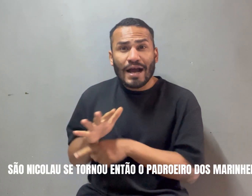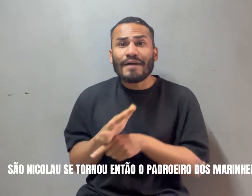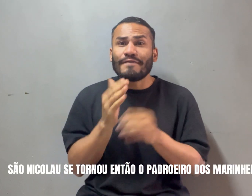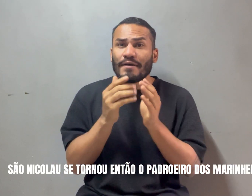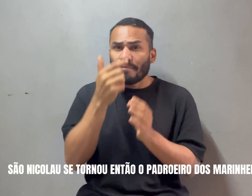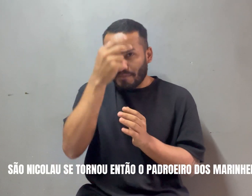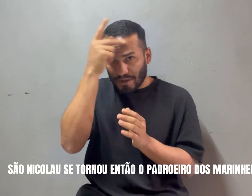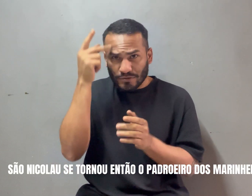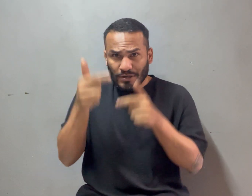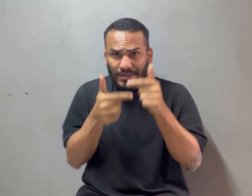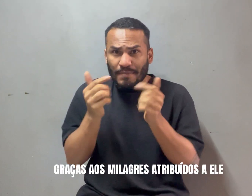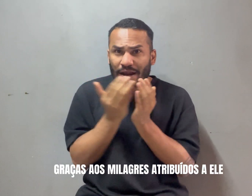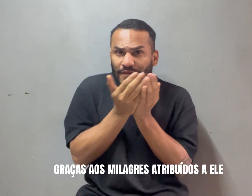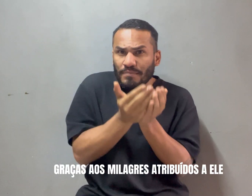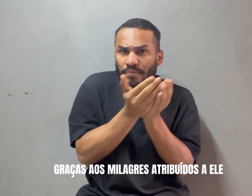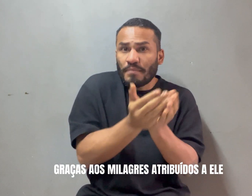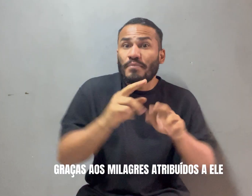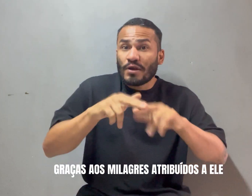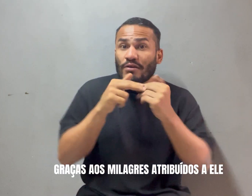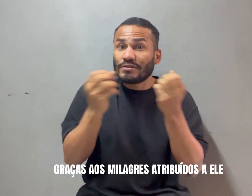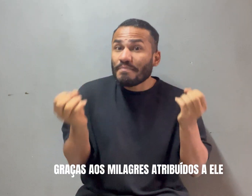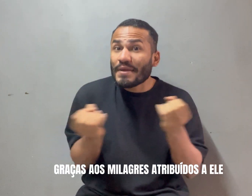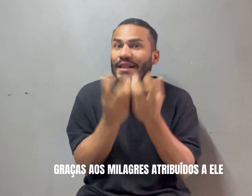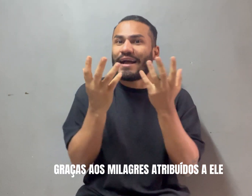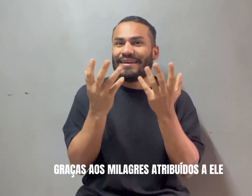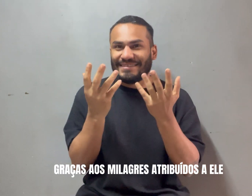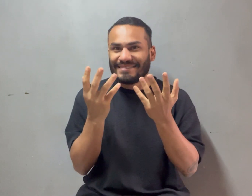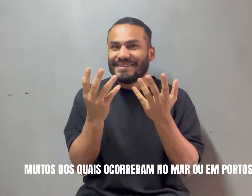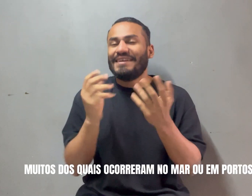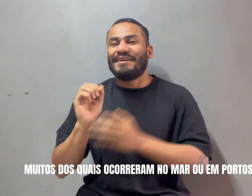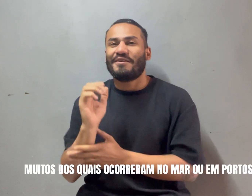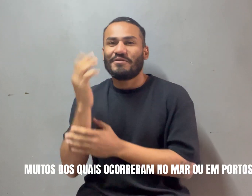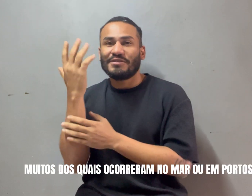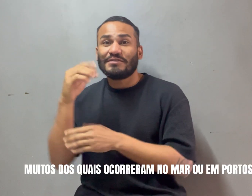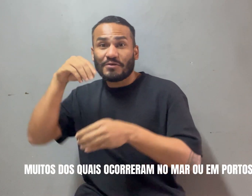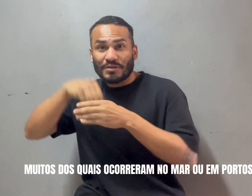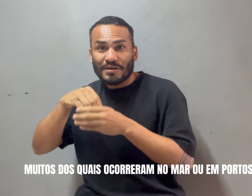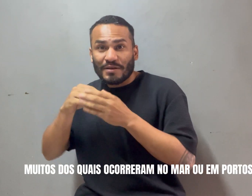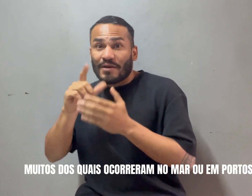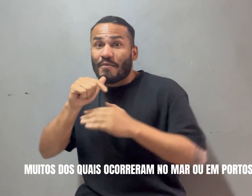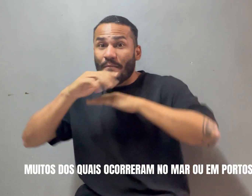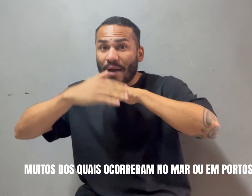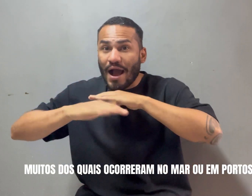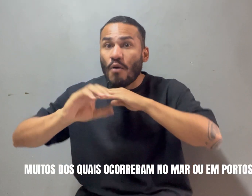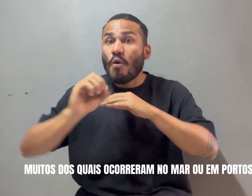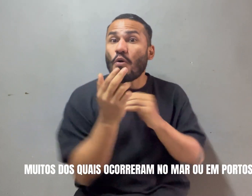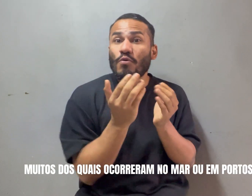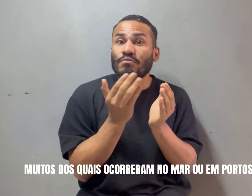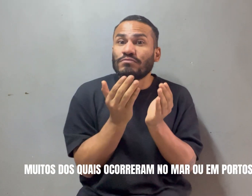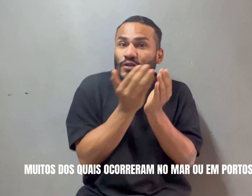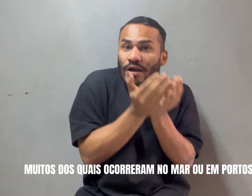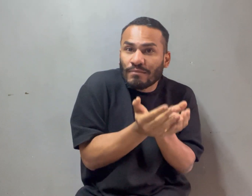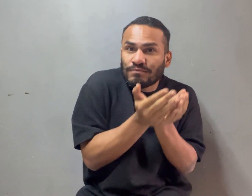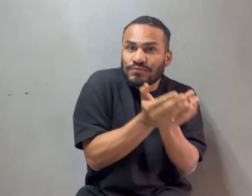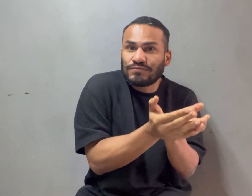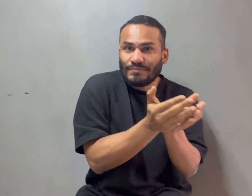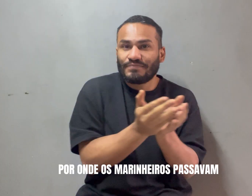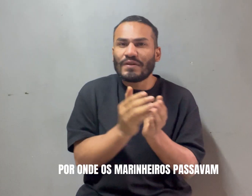dos marinheiros, graças aos milagres atribuídos a ele, muitos dos quais ocorreram no mar ou em portos. Por onde